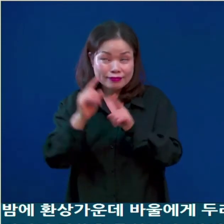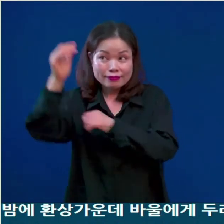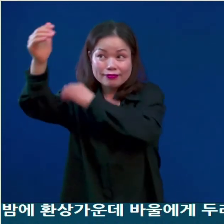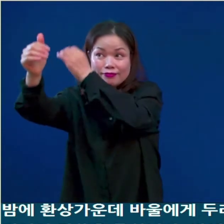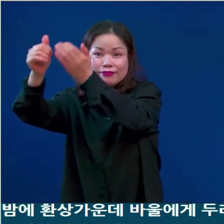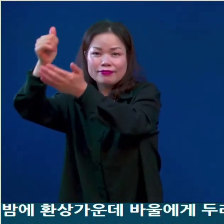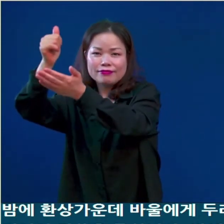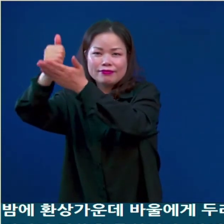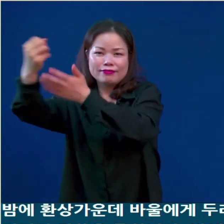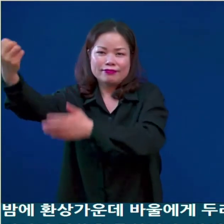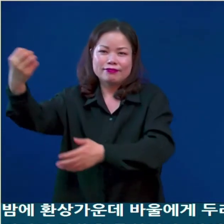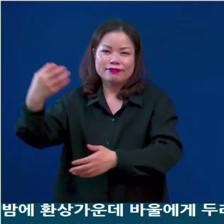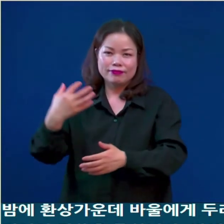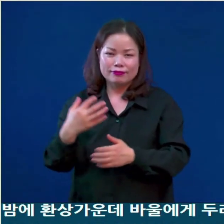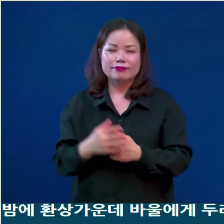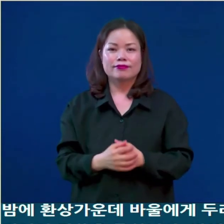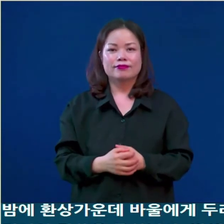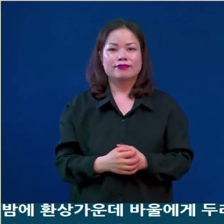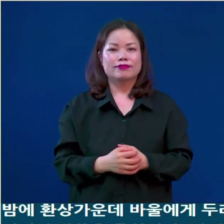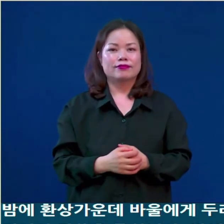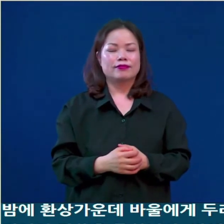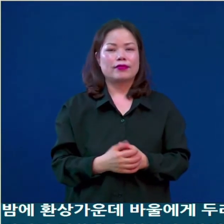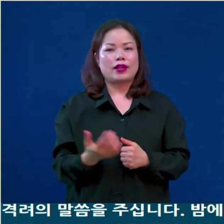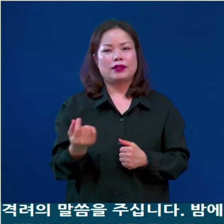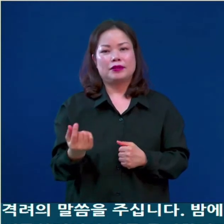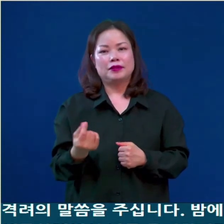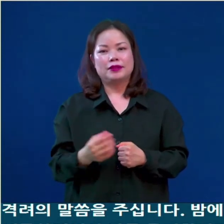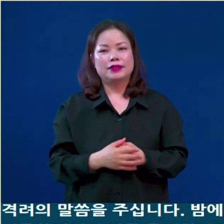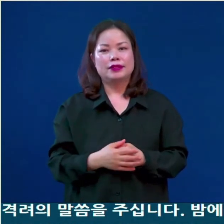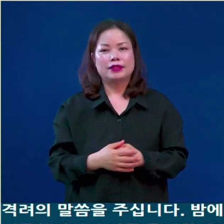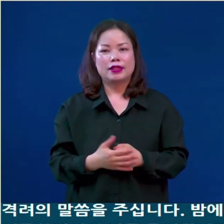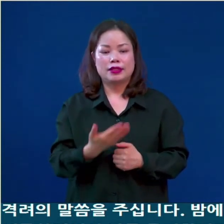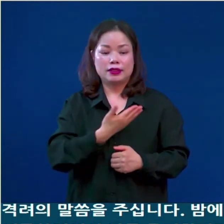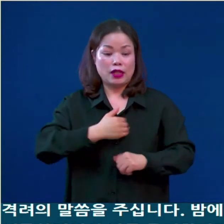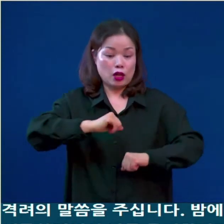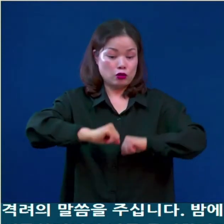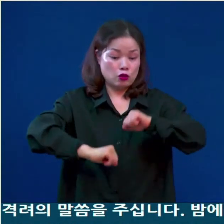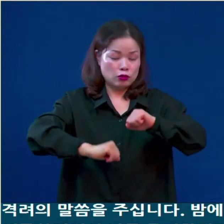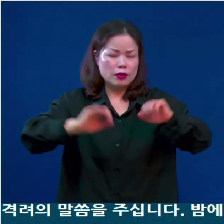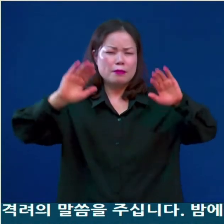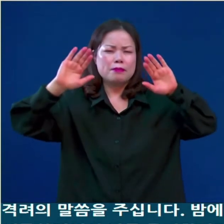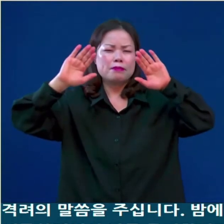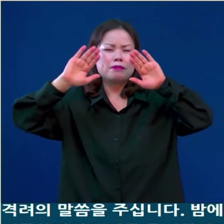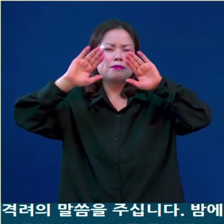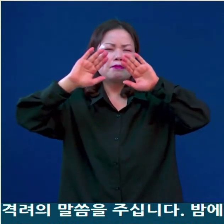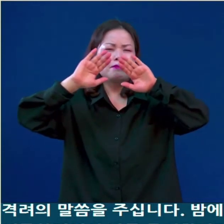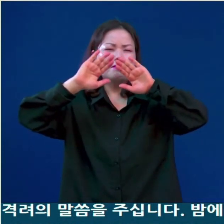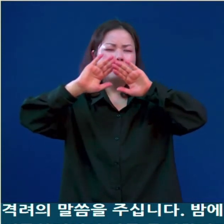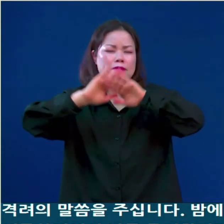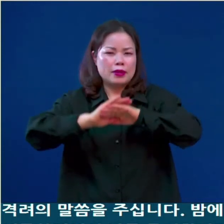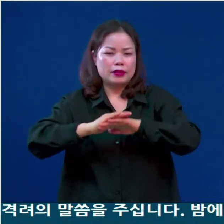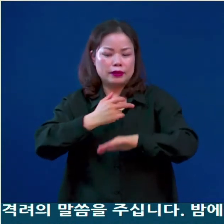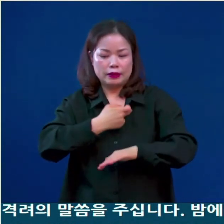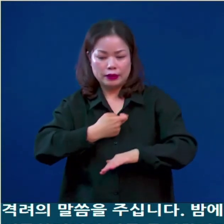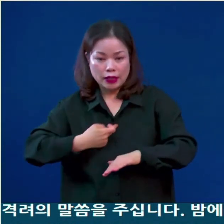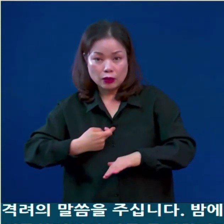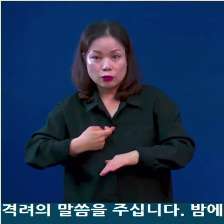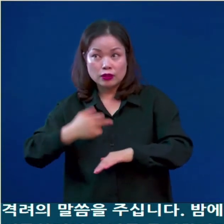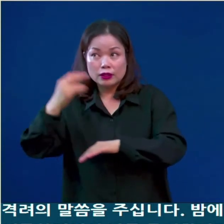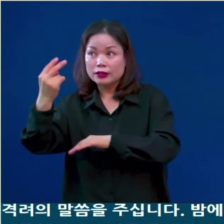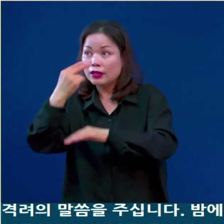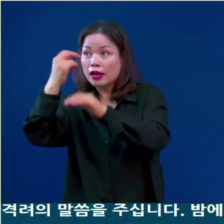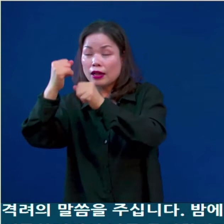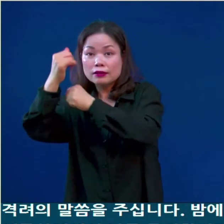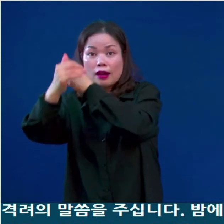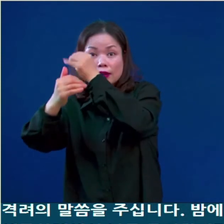하나님께서 말씀하십니다. 이처럼 사도행전의 밤은 사도들에게는 살아계신